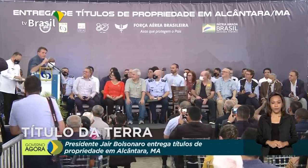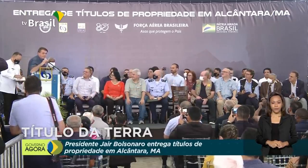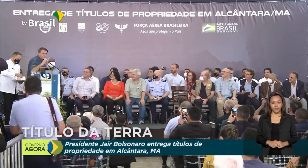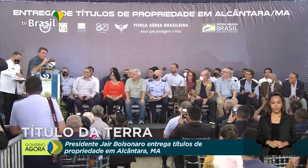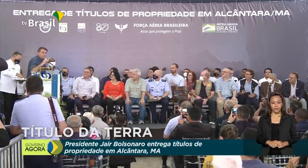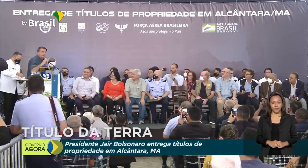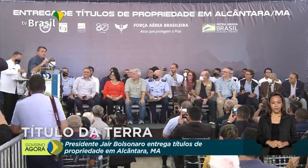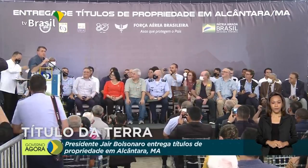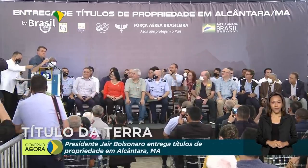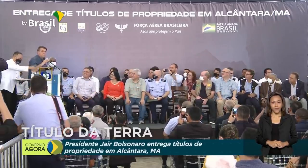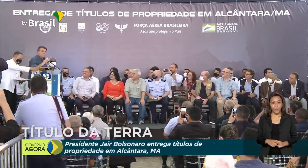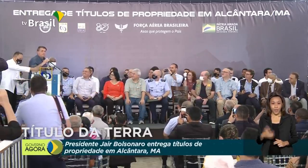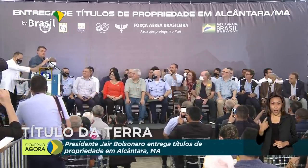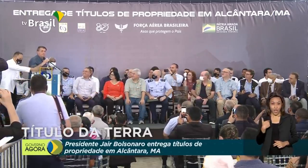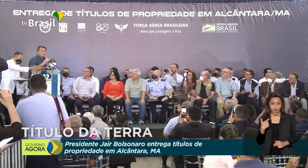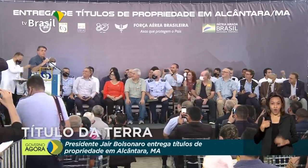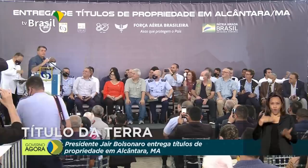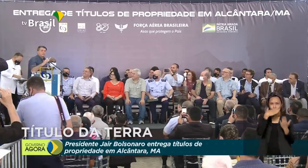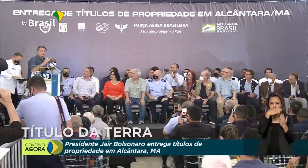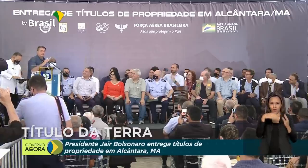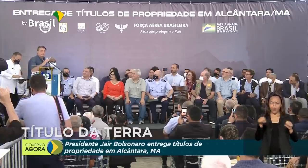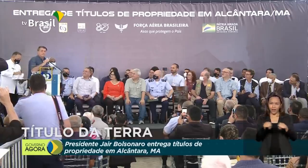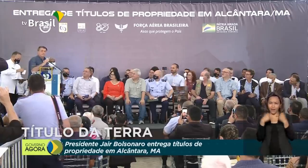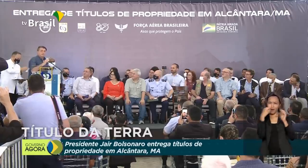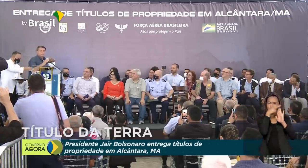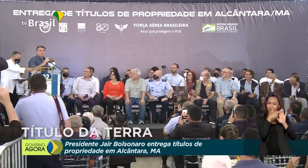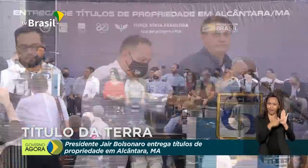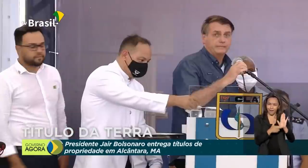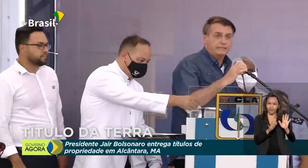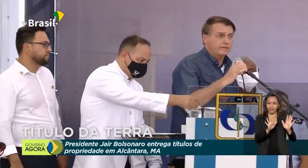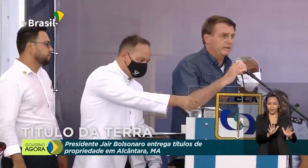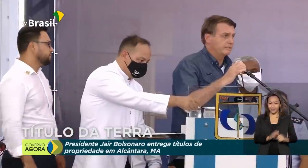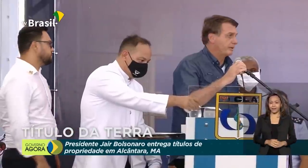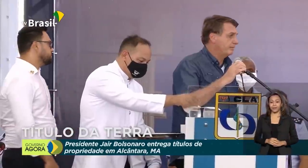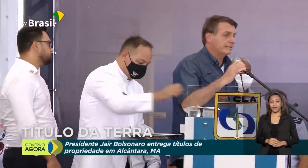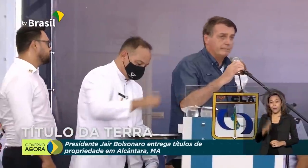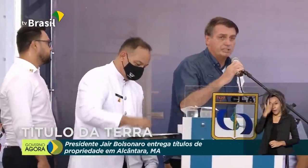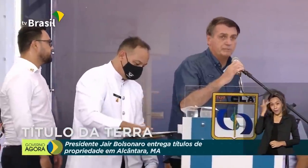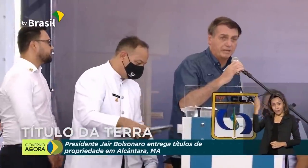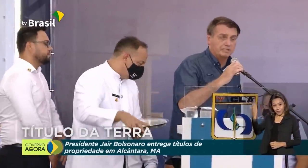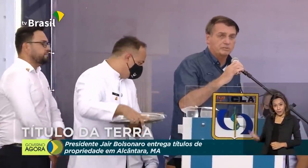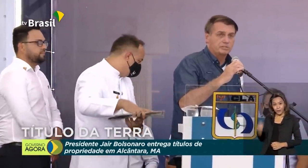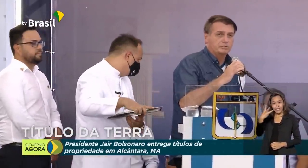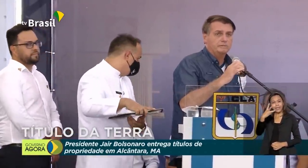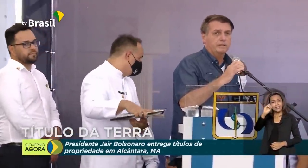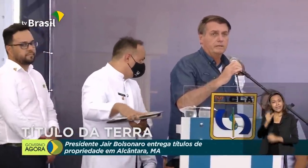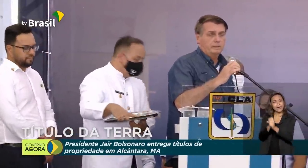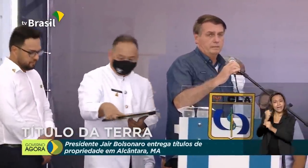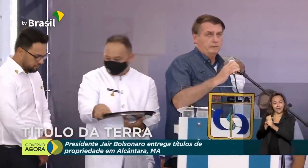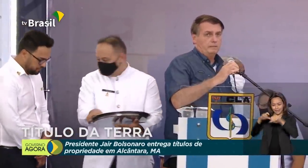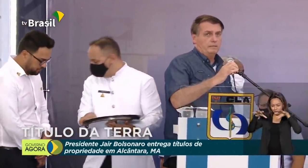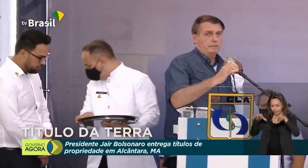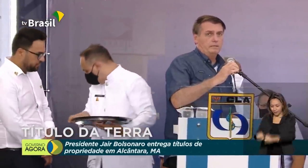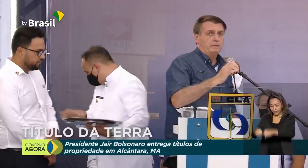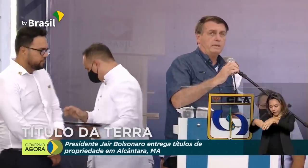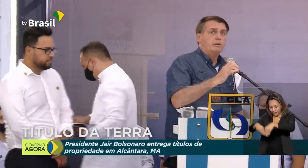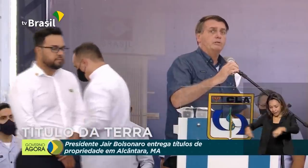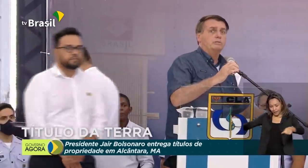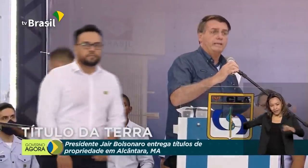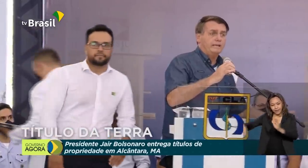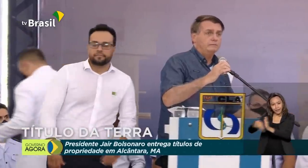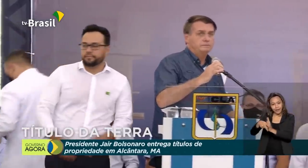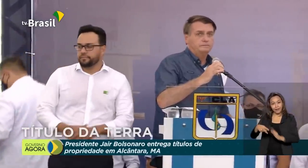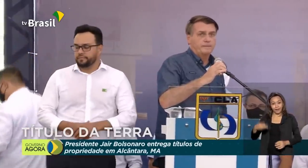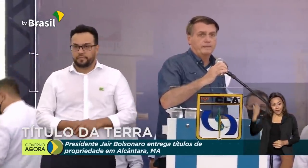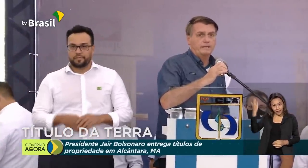então. Para quebrar o protocolo, uma pessoa aqui que, depois de 30 anos aproximadamente, esperando seu título, ninguém melhor